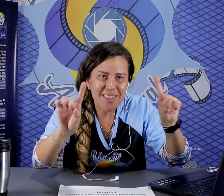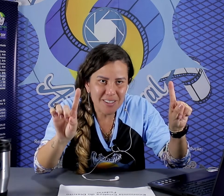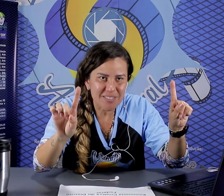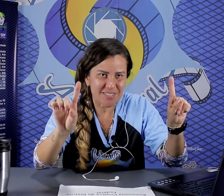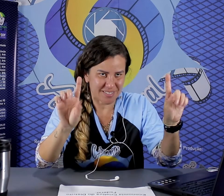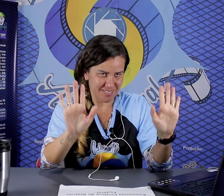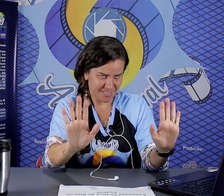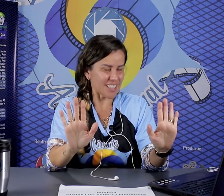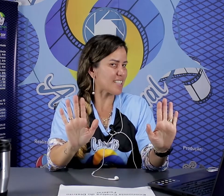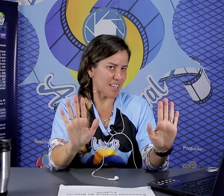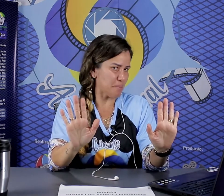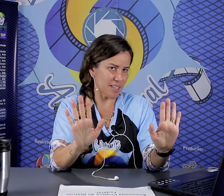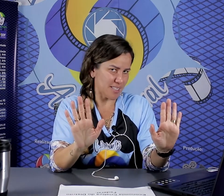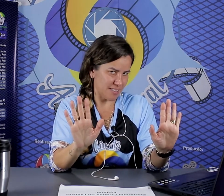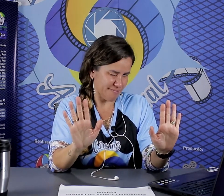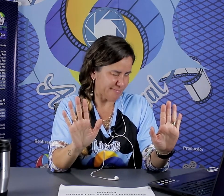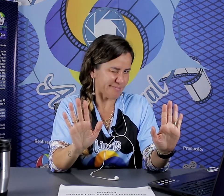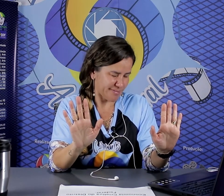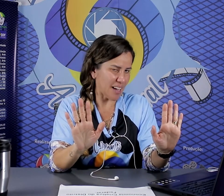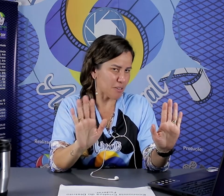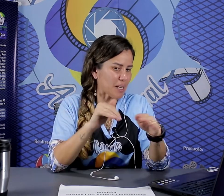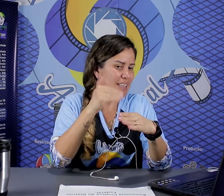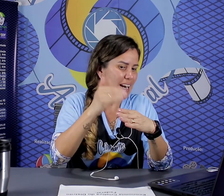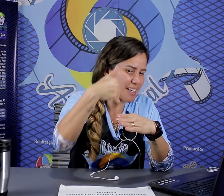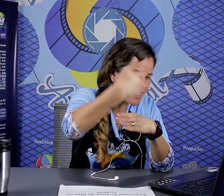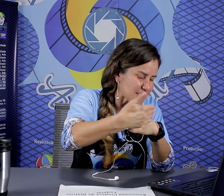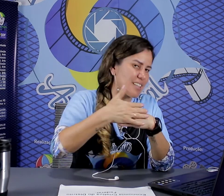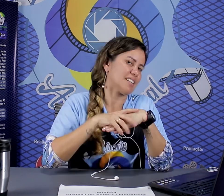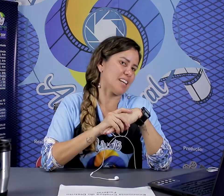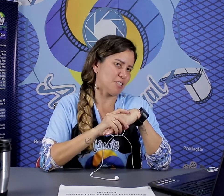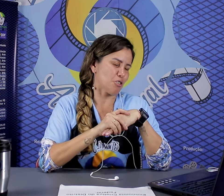Não. Nem sempre é assim. Tá? Vamos atrás dessa história.